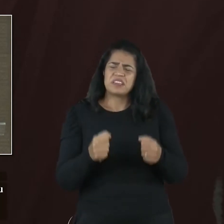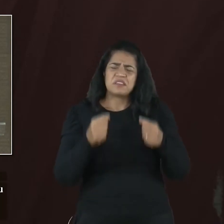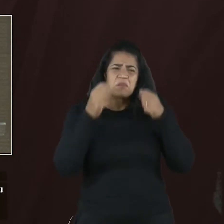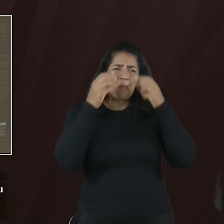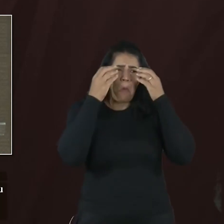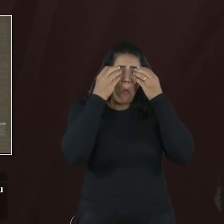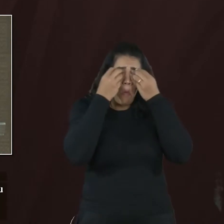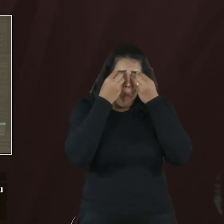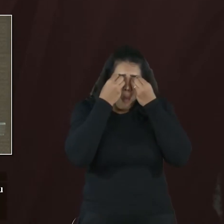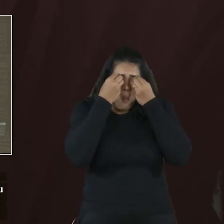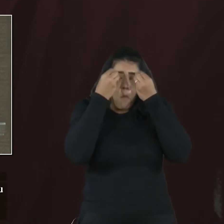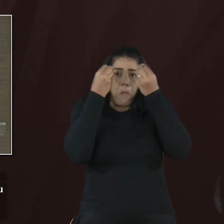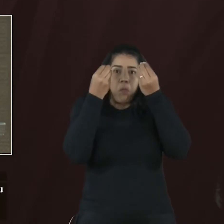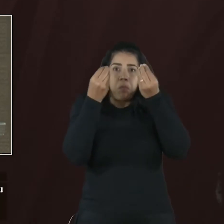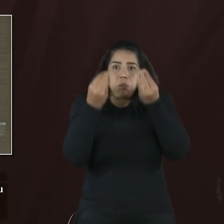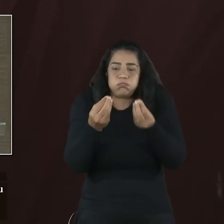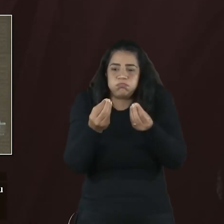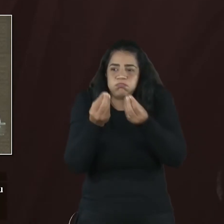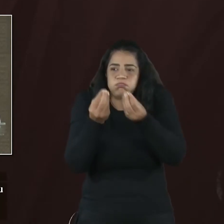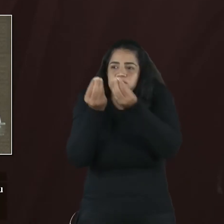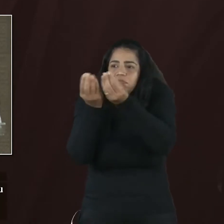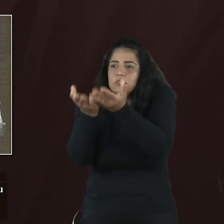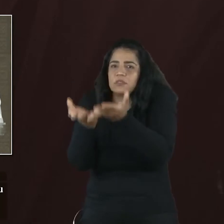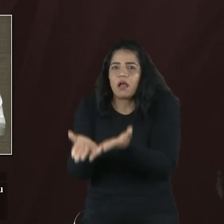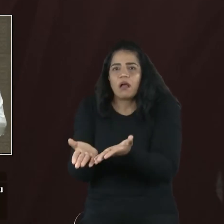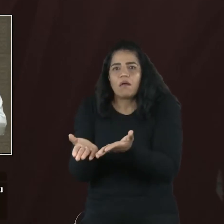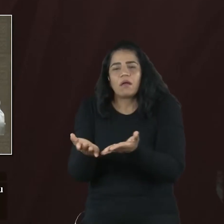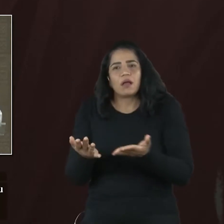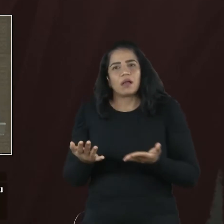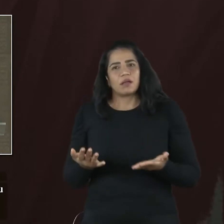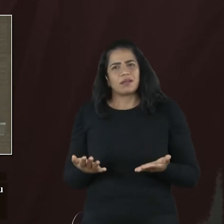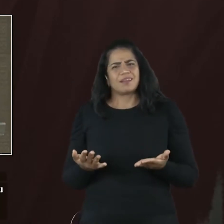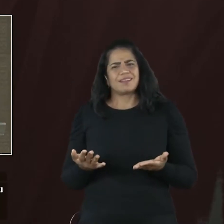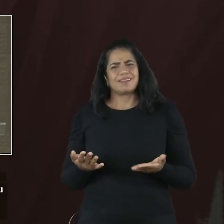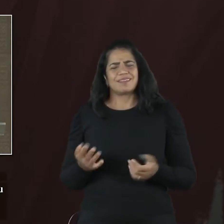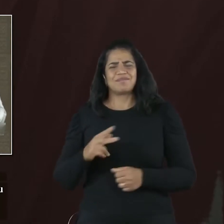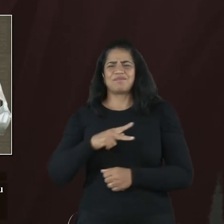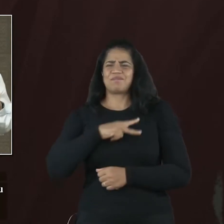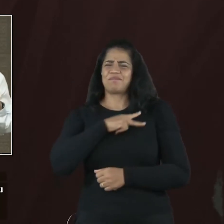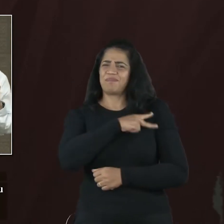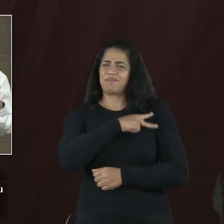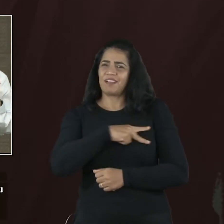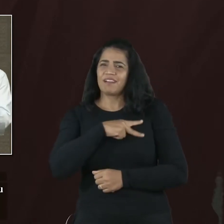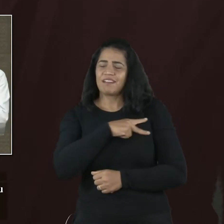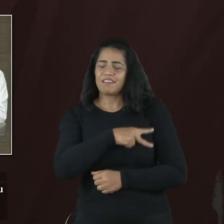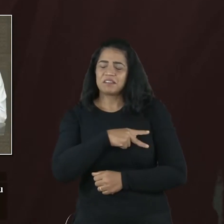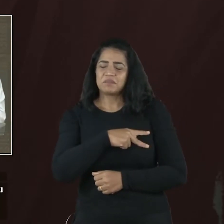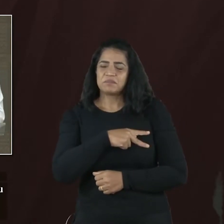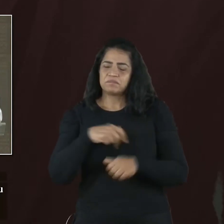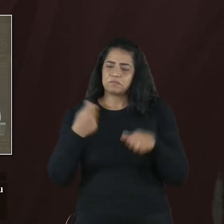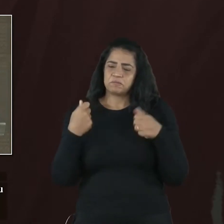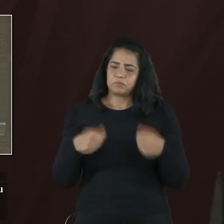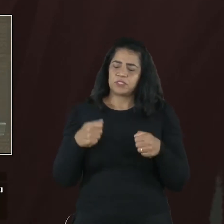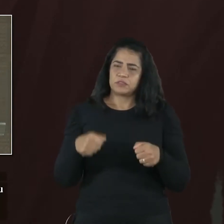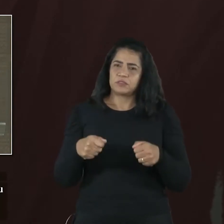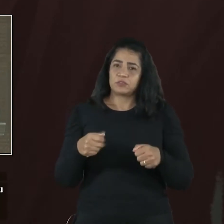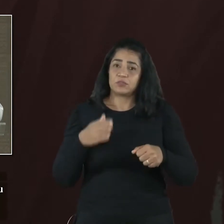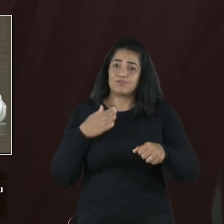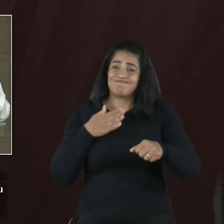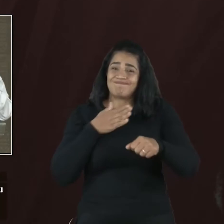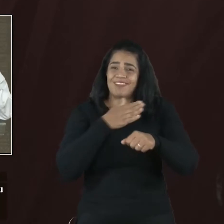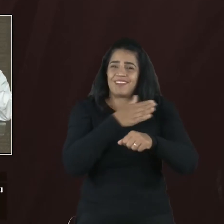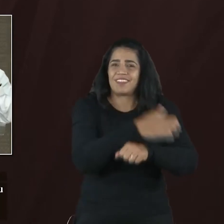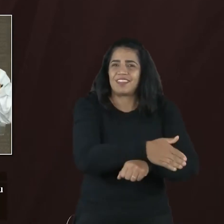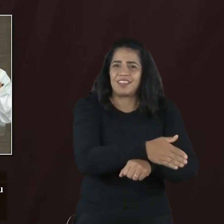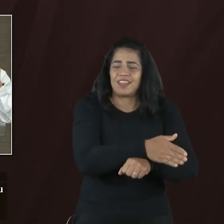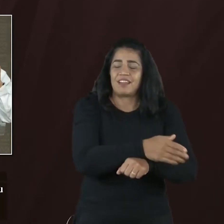os próprios olhos para mos dar. Quer dizer, Paulo teve que entrar na Galácia, talvez com